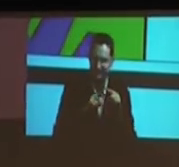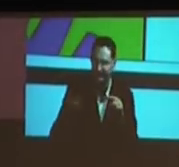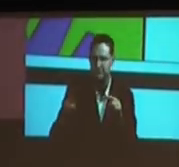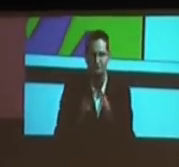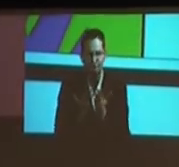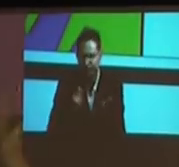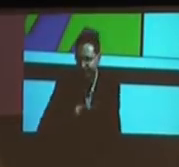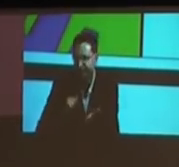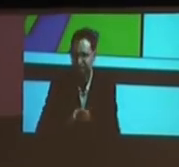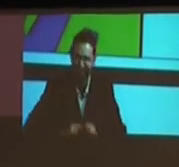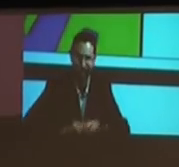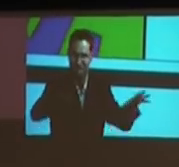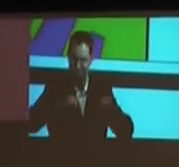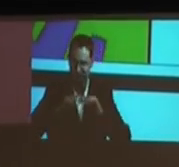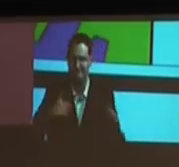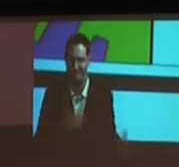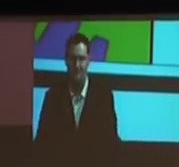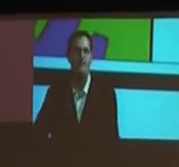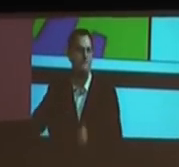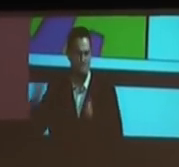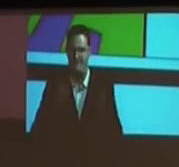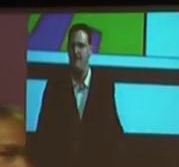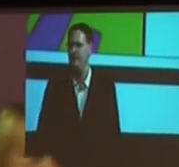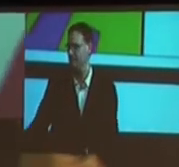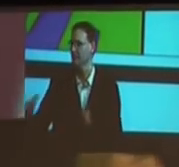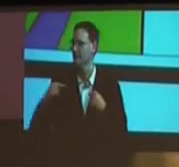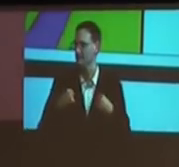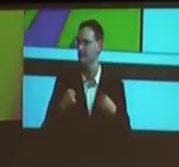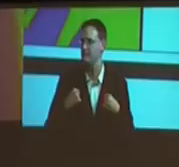an Pressearbeit macht. Und die erreicht man meistens nur mit spektakulären Sachen.